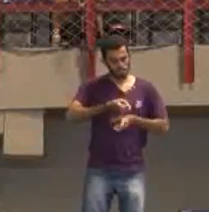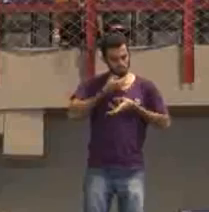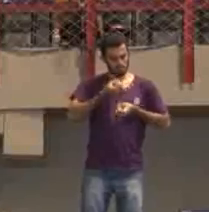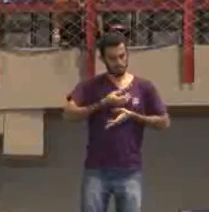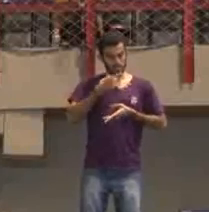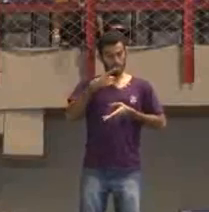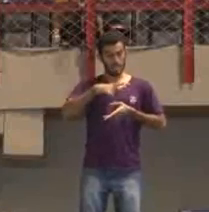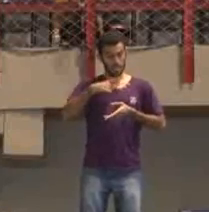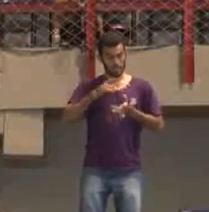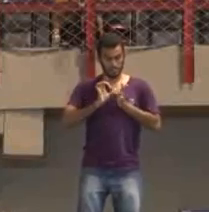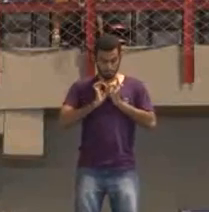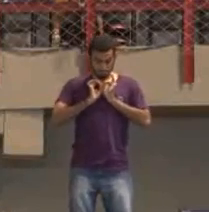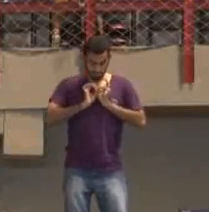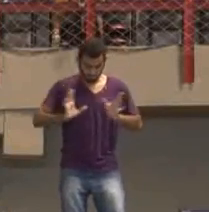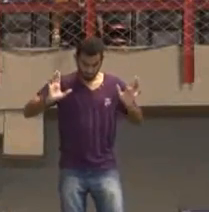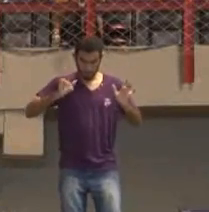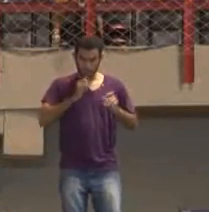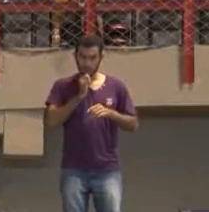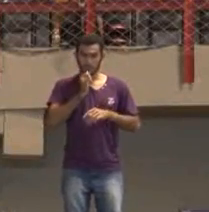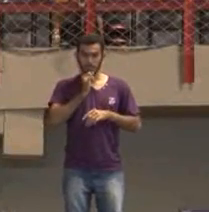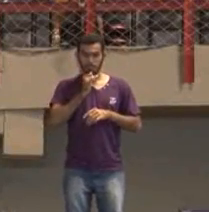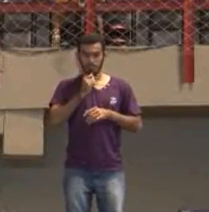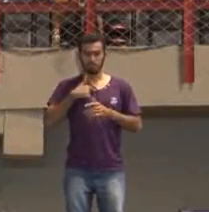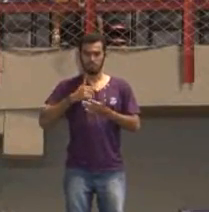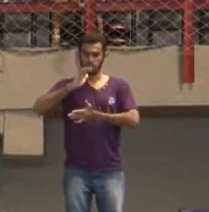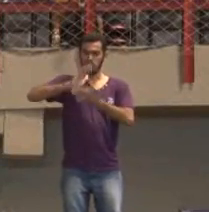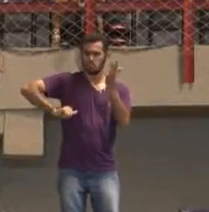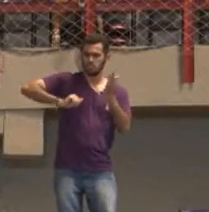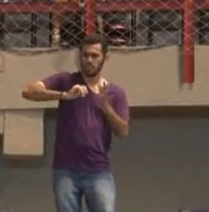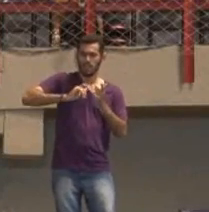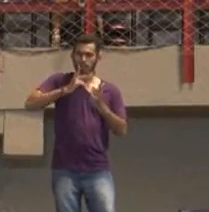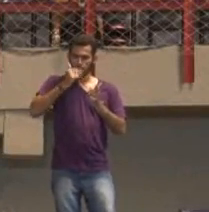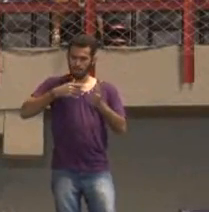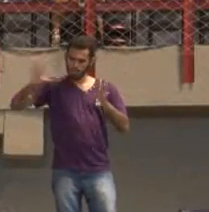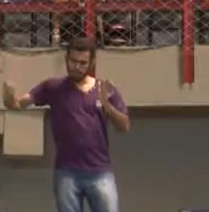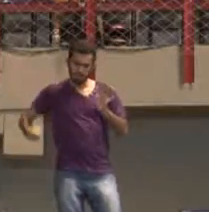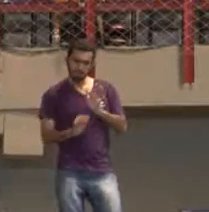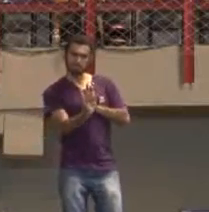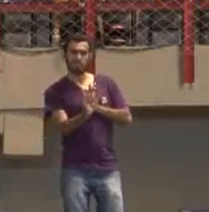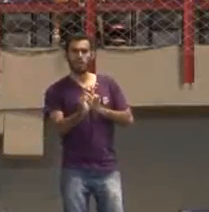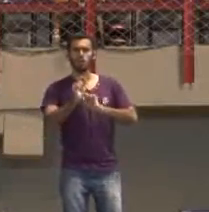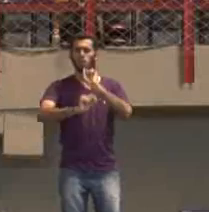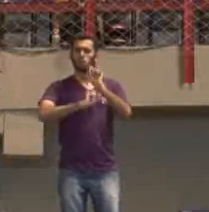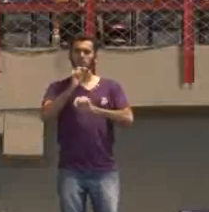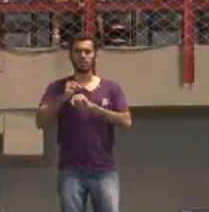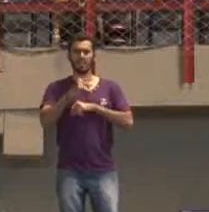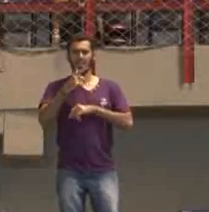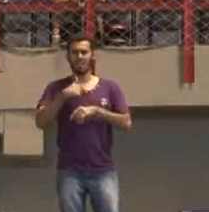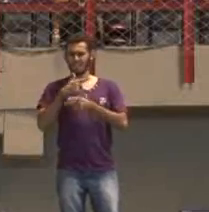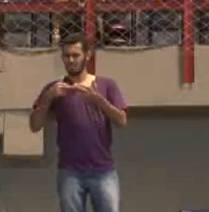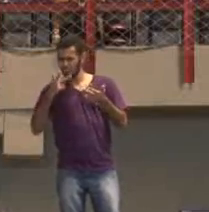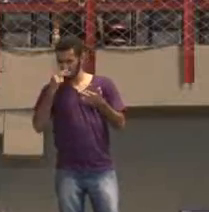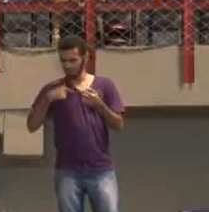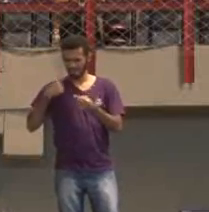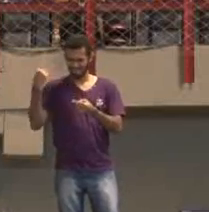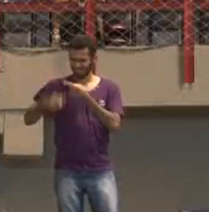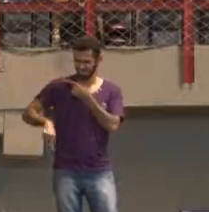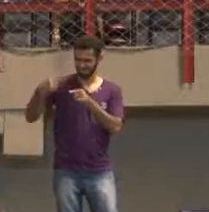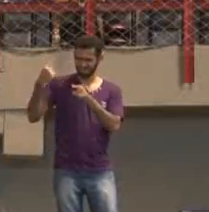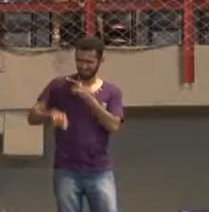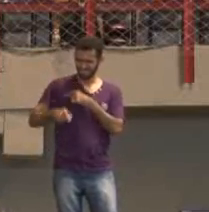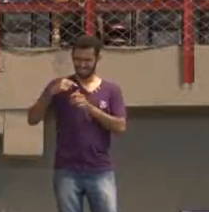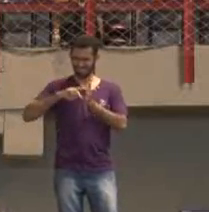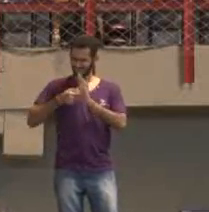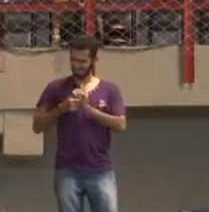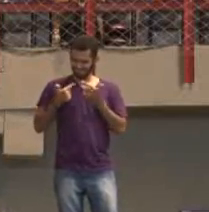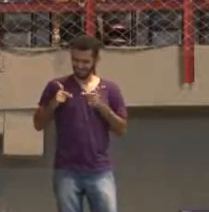para trazer o nonsense. Nonsense é o que não tem sentido, o absurdo, o erro, o que